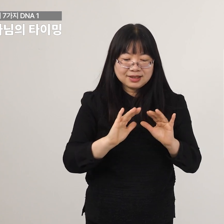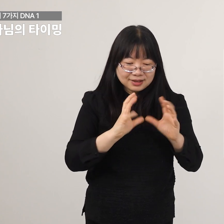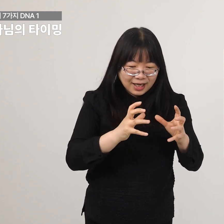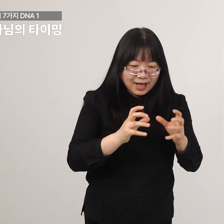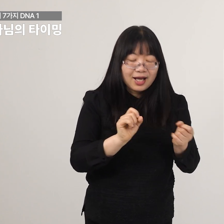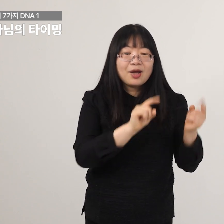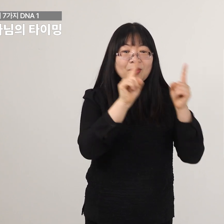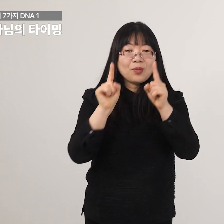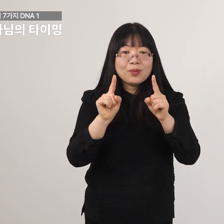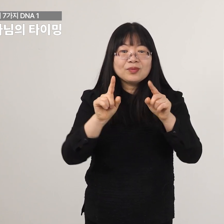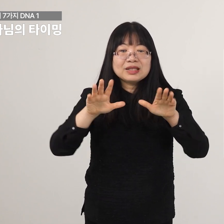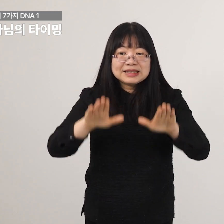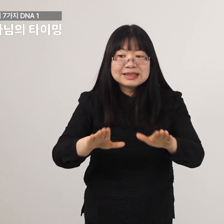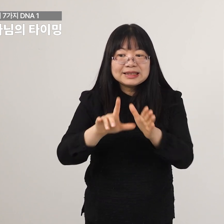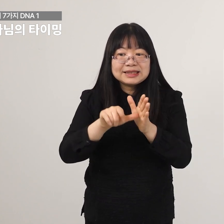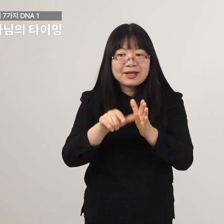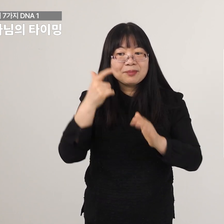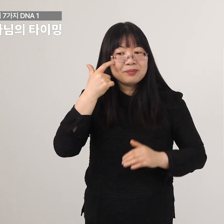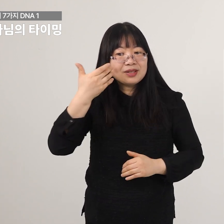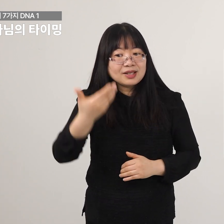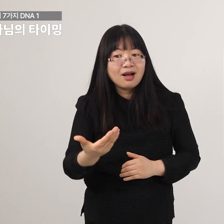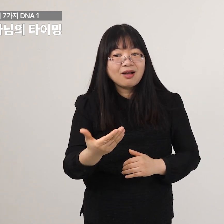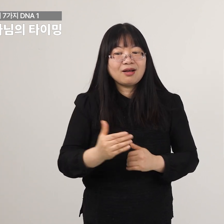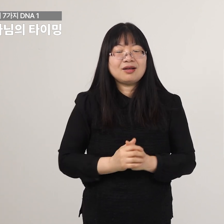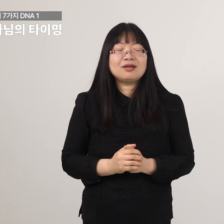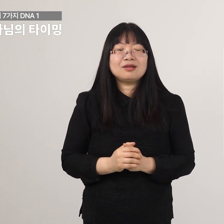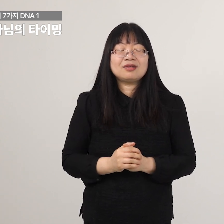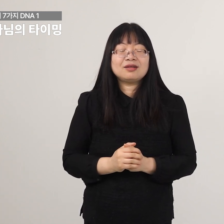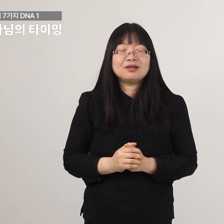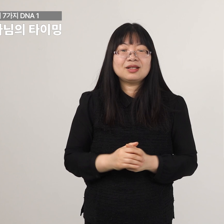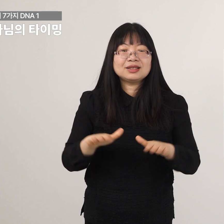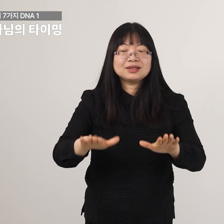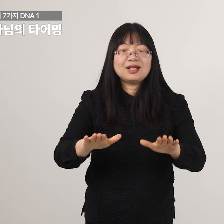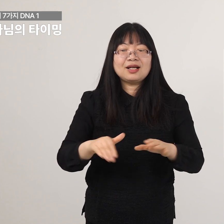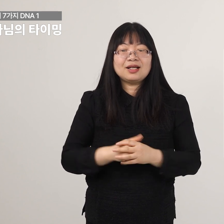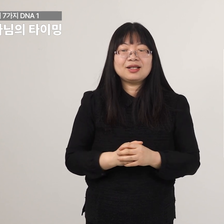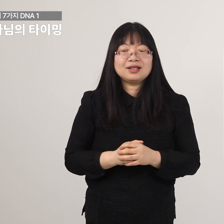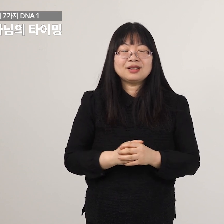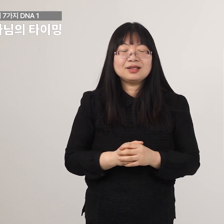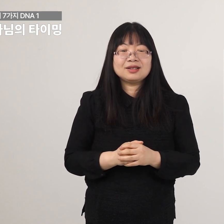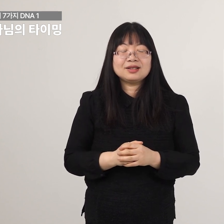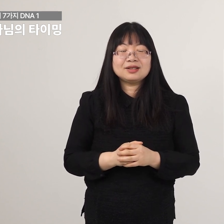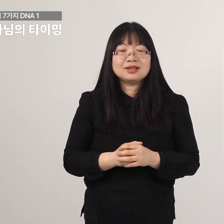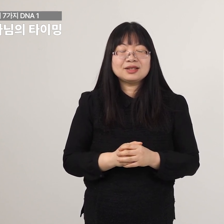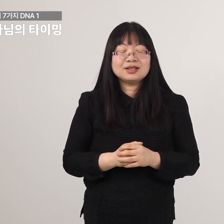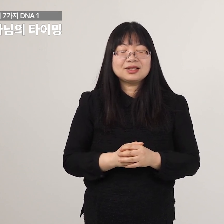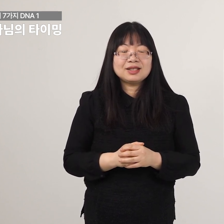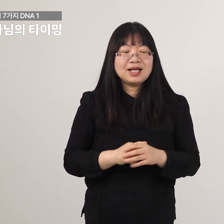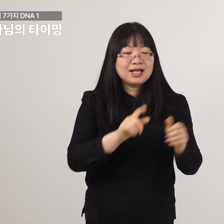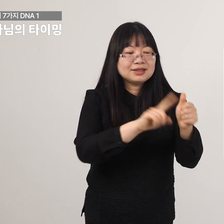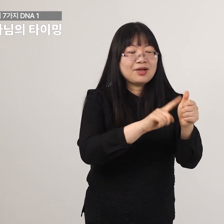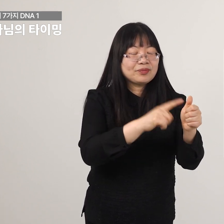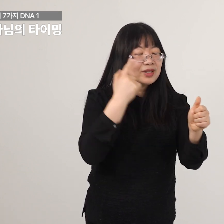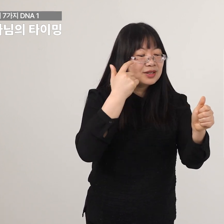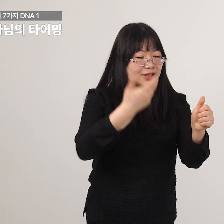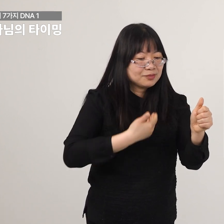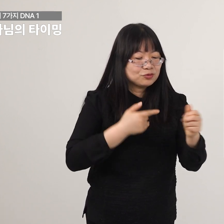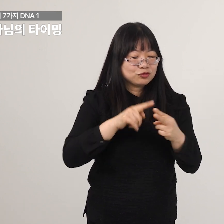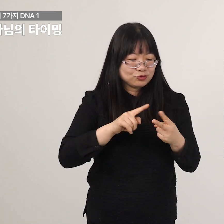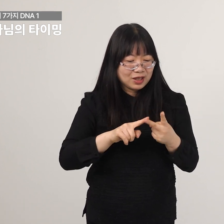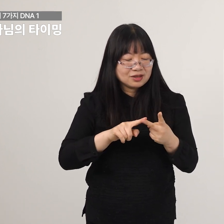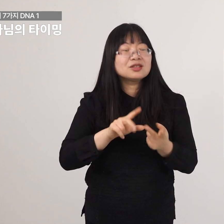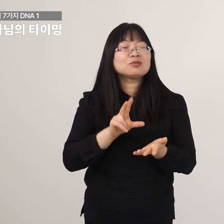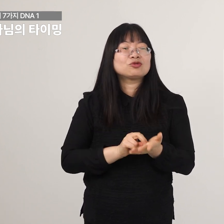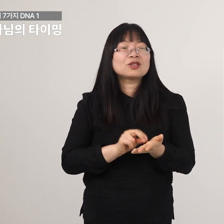나라를 회복하심이 이때입니까? 라고 물은 거예요. 자, 이 사람들의 질문이 두 가지가 문제예요.